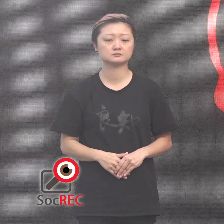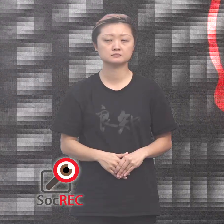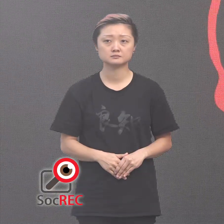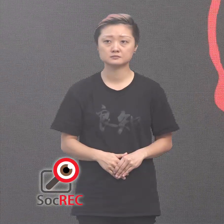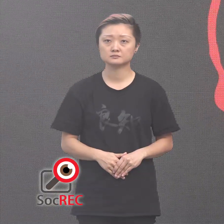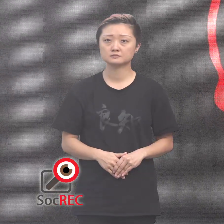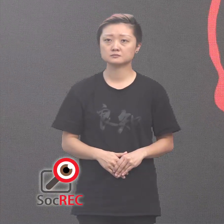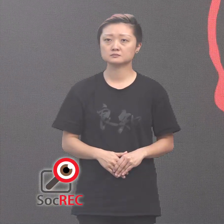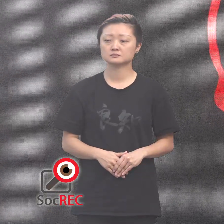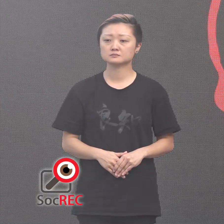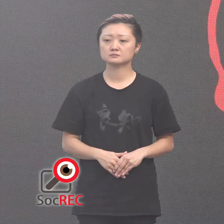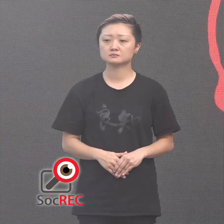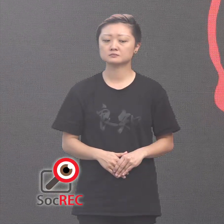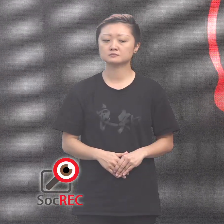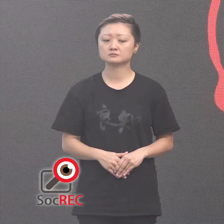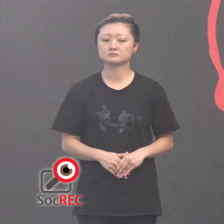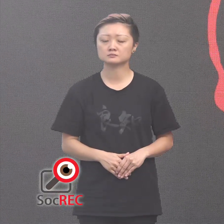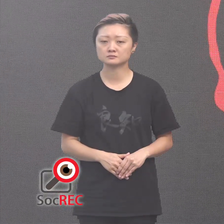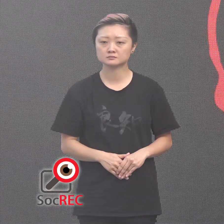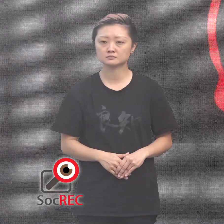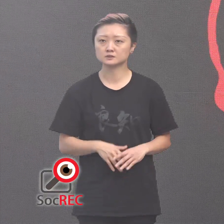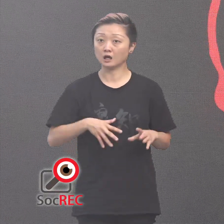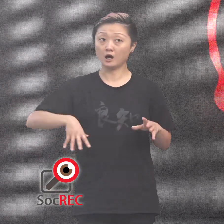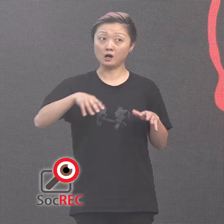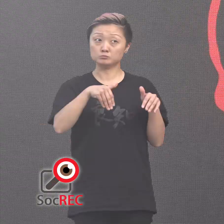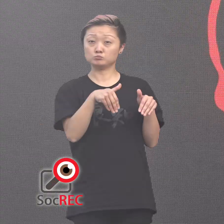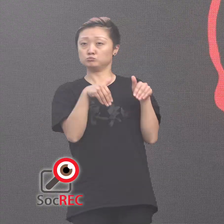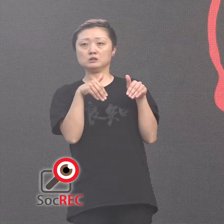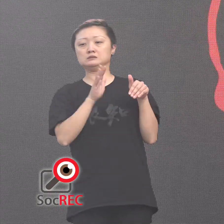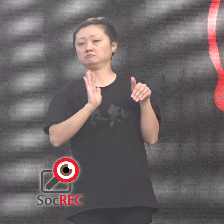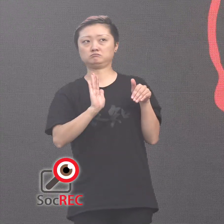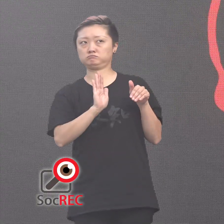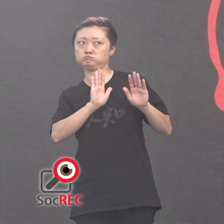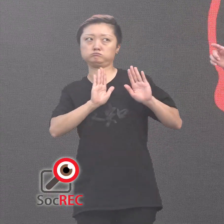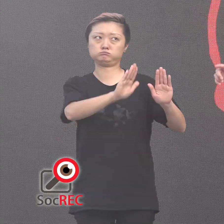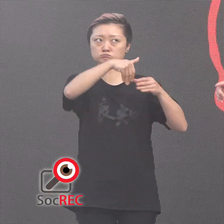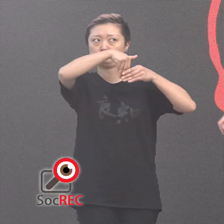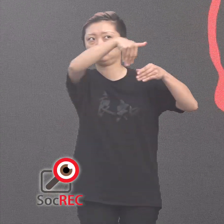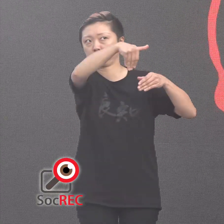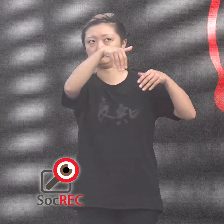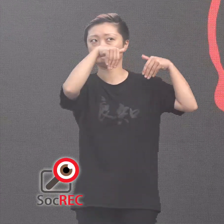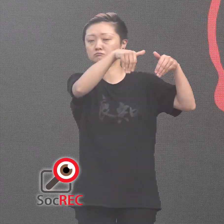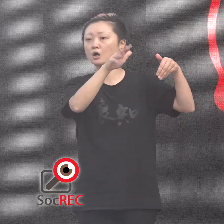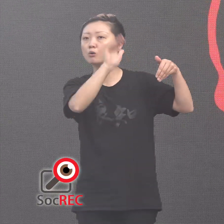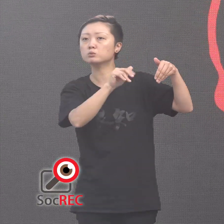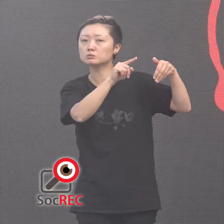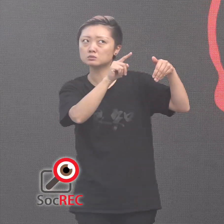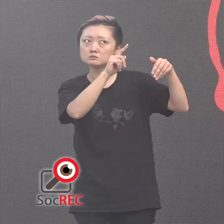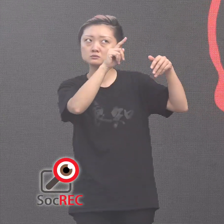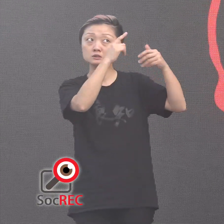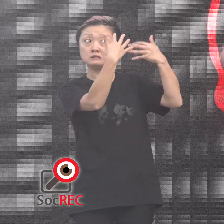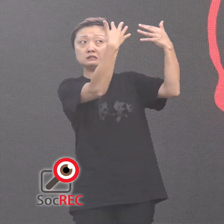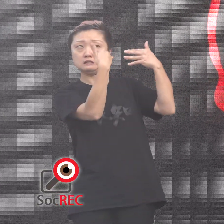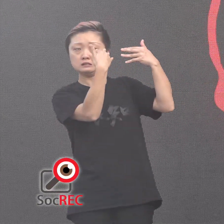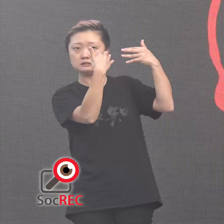我们永远不会屈服，我们会告诉这些独裁暴力的政权，我